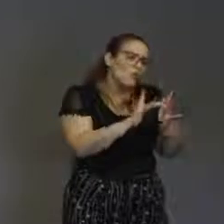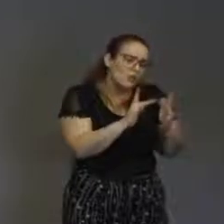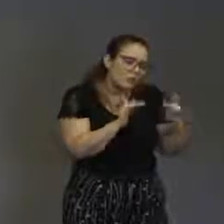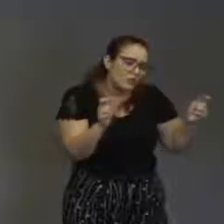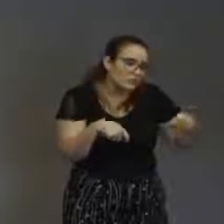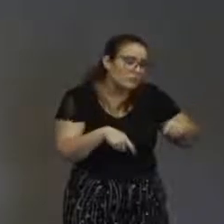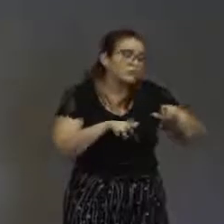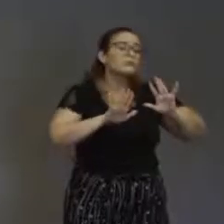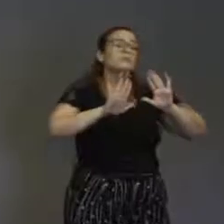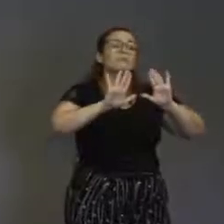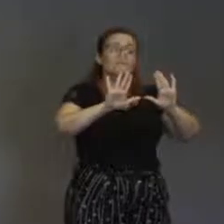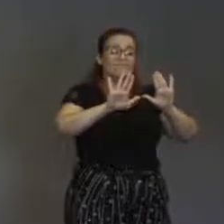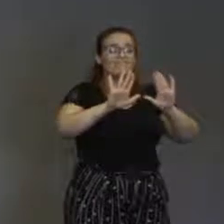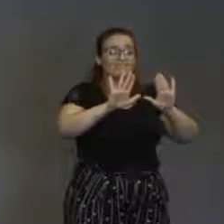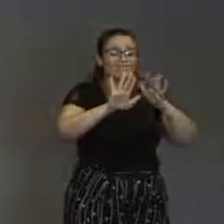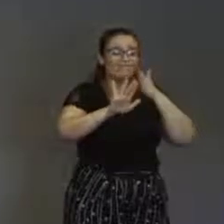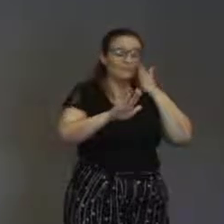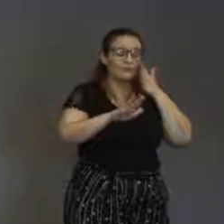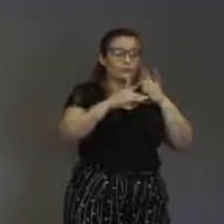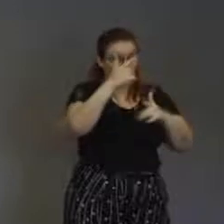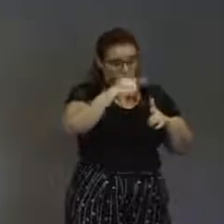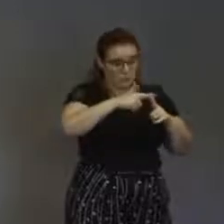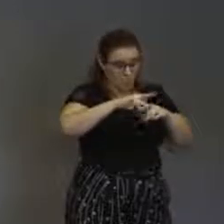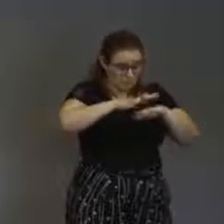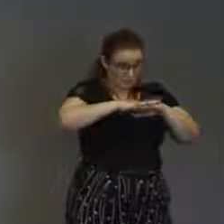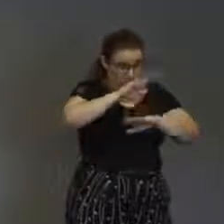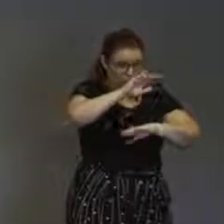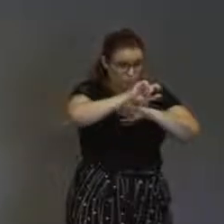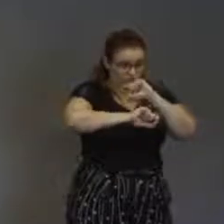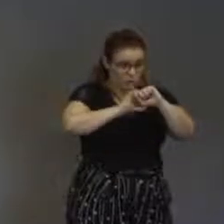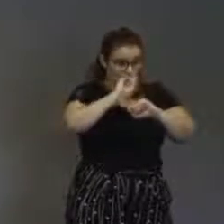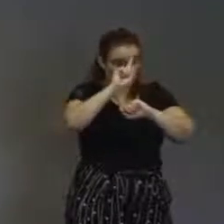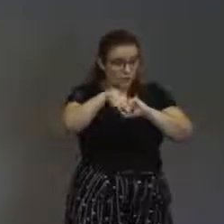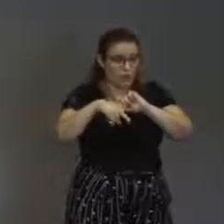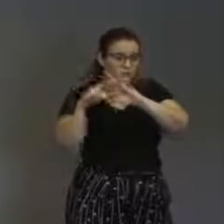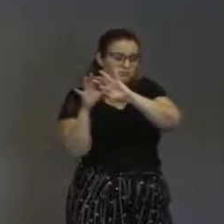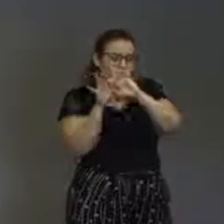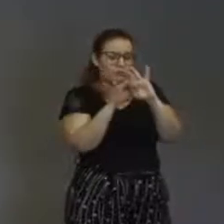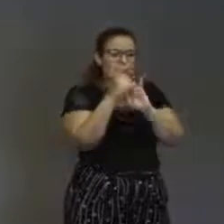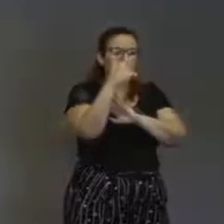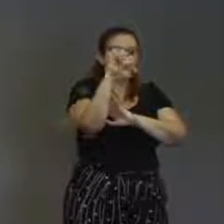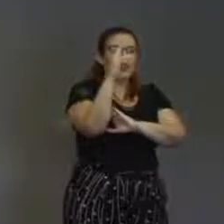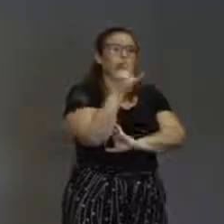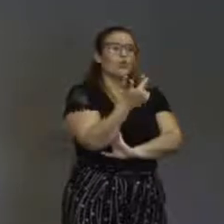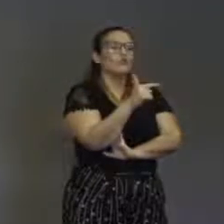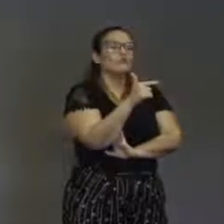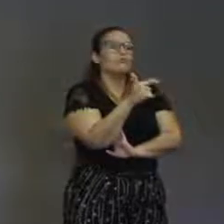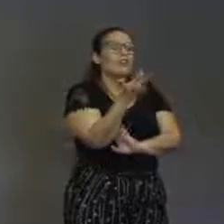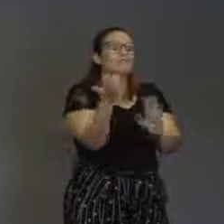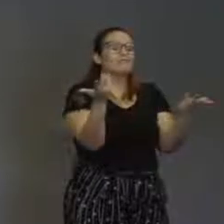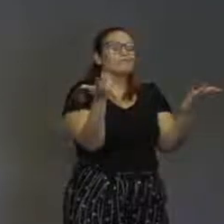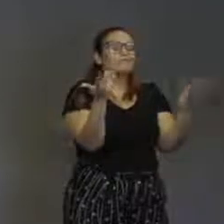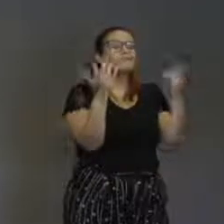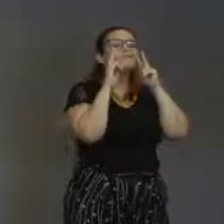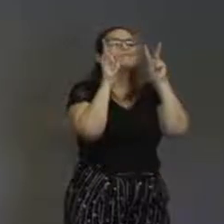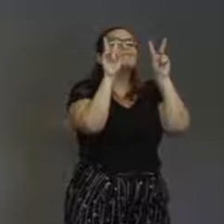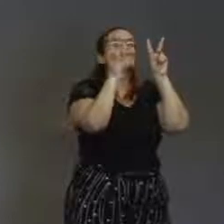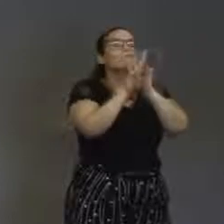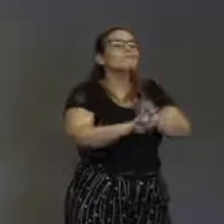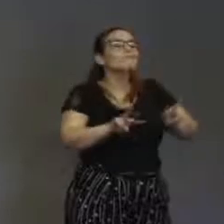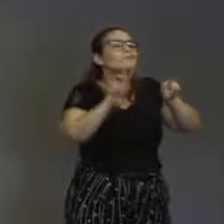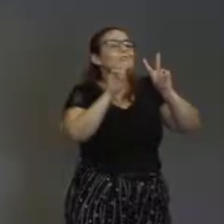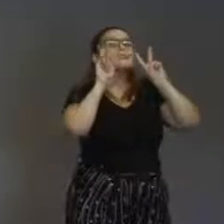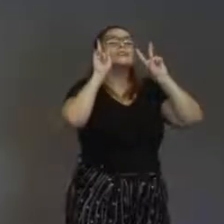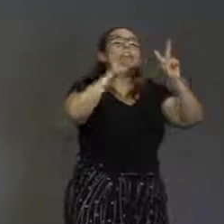as coisas que mais pegam são outra ordem de conexões que a gente não tem, como, por exemplo, transparência, né? Fica em último